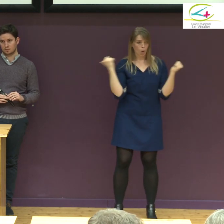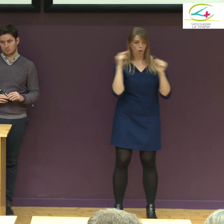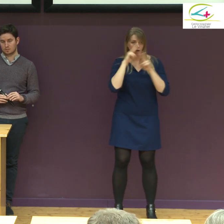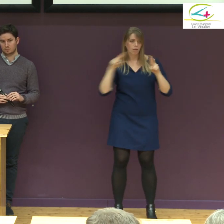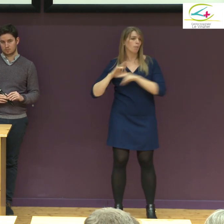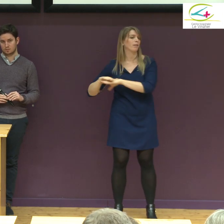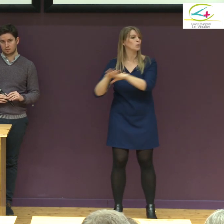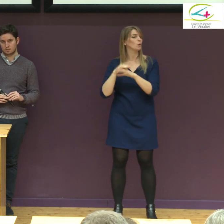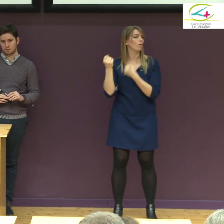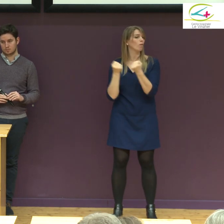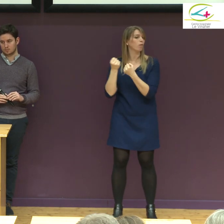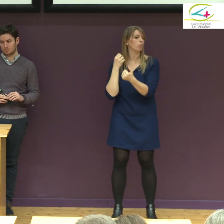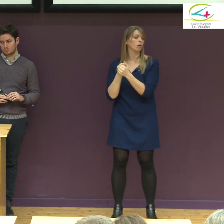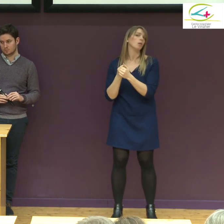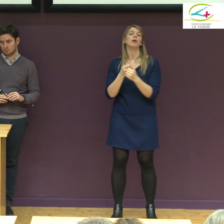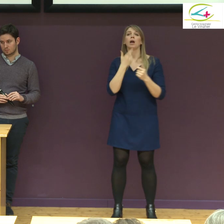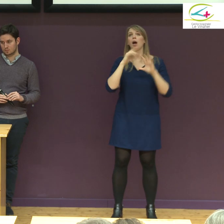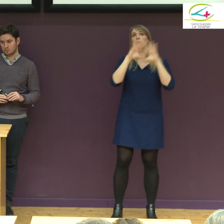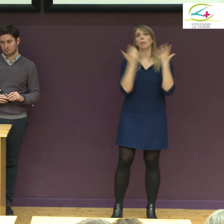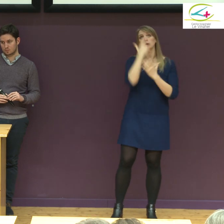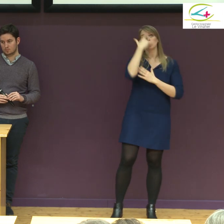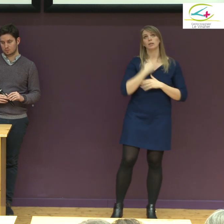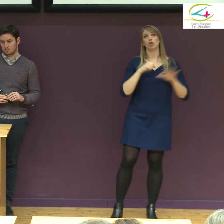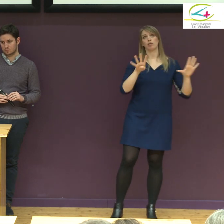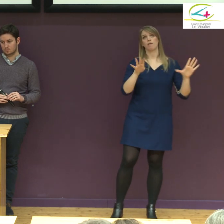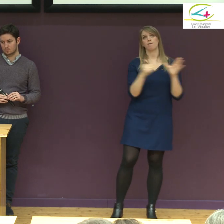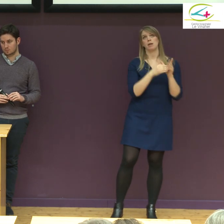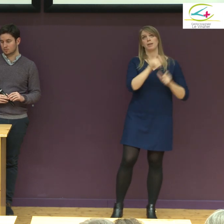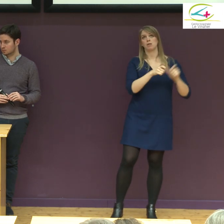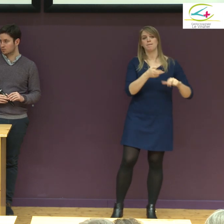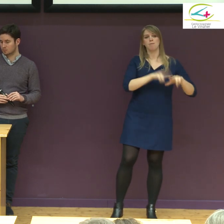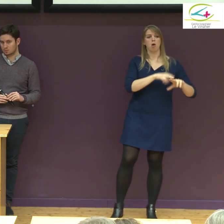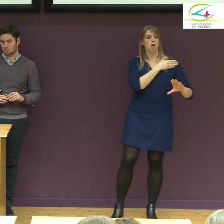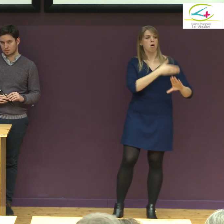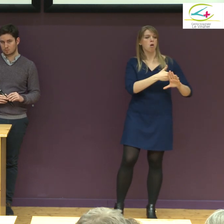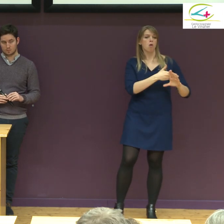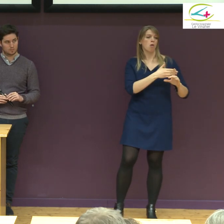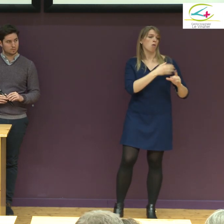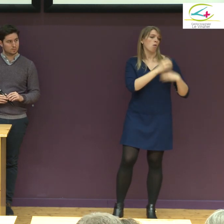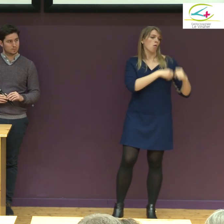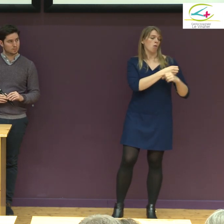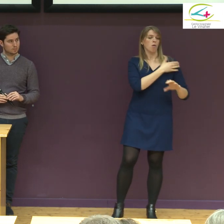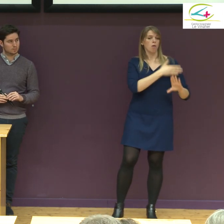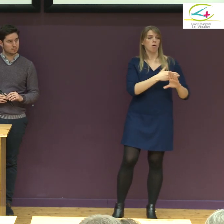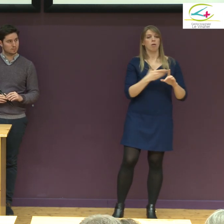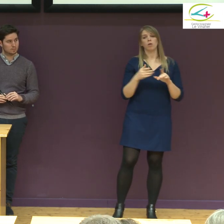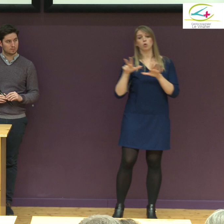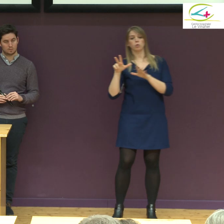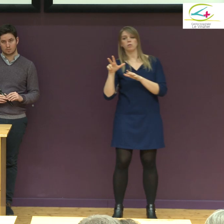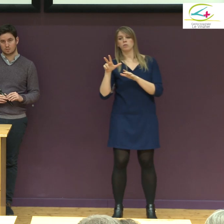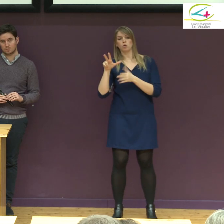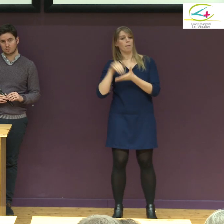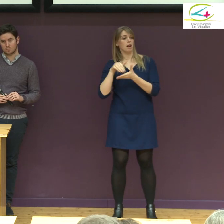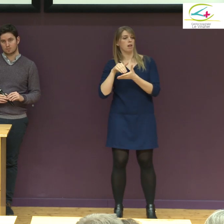route. On est en gros à 9000 morts par suicide en France là, dans les dernières années, et on est en gros à 3000 morts